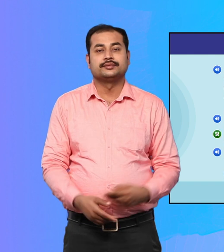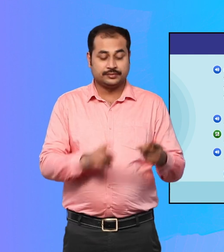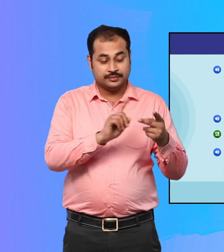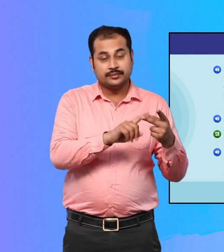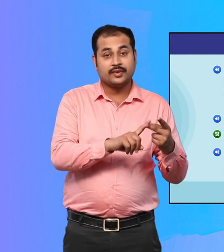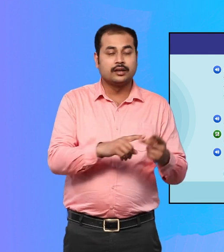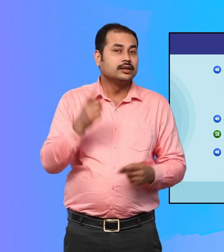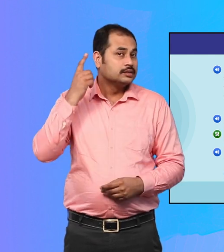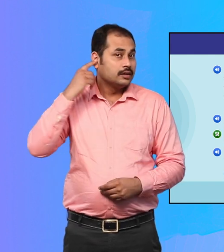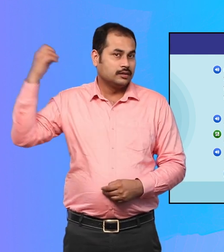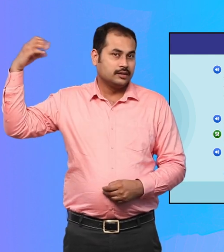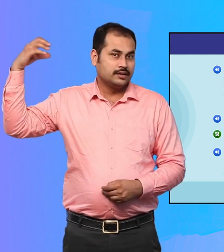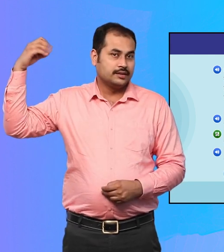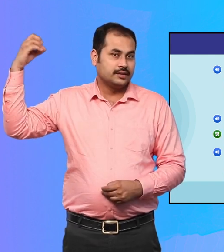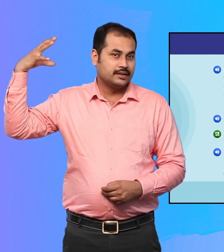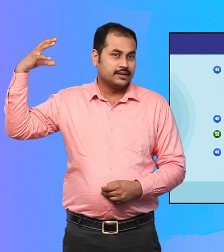को खा ऑडियो संदेश